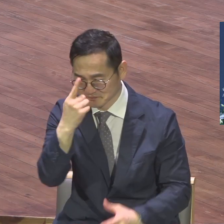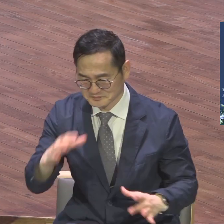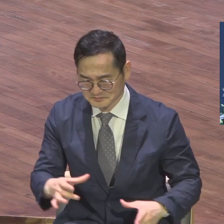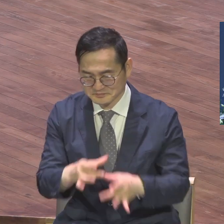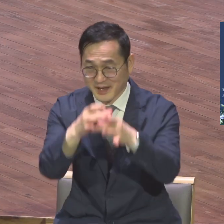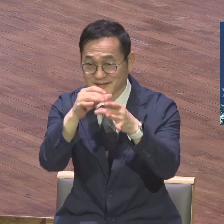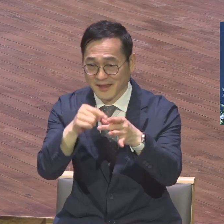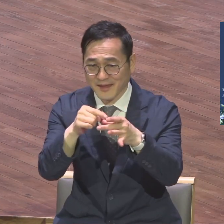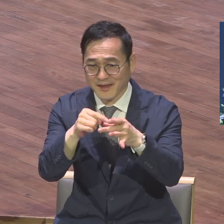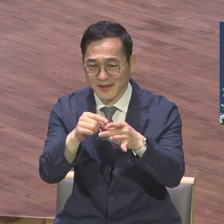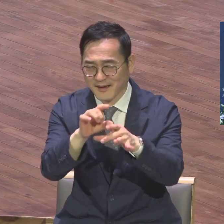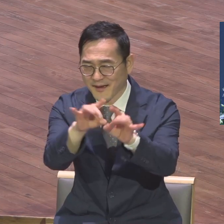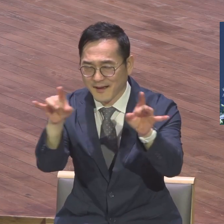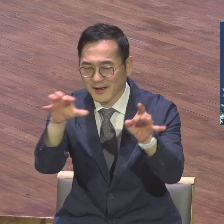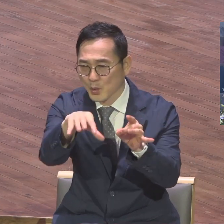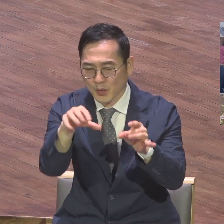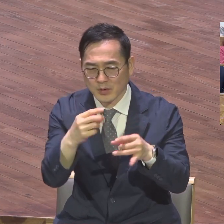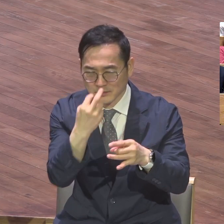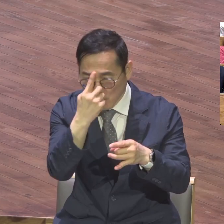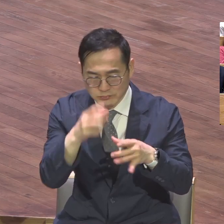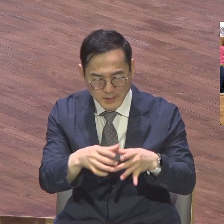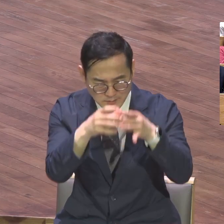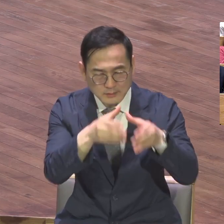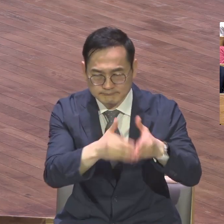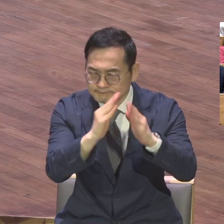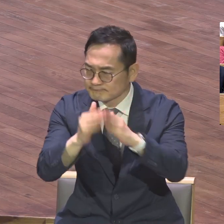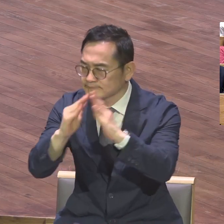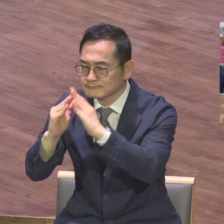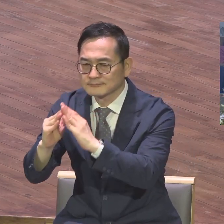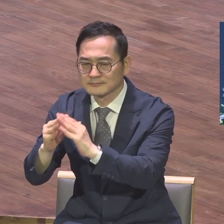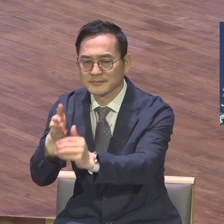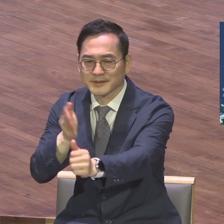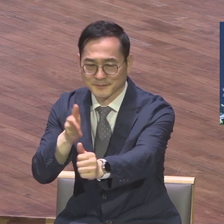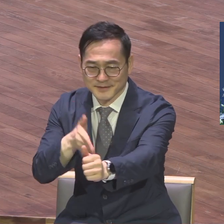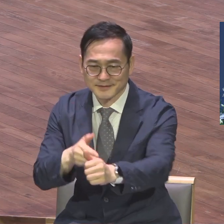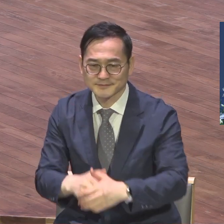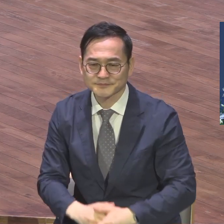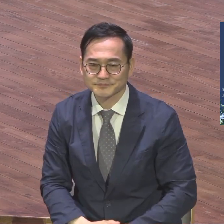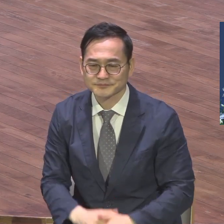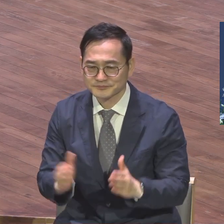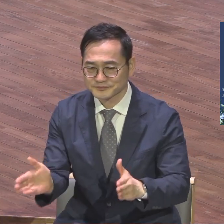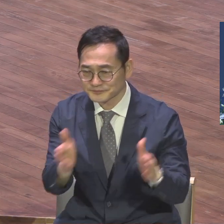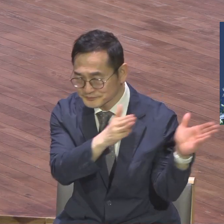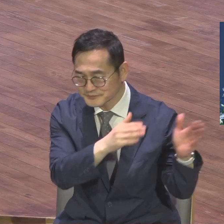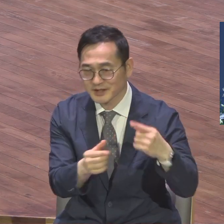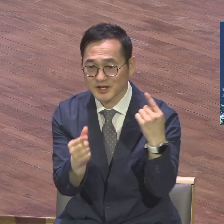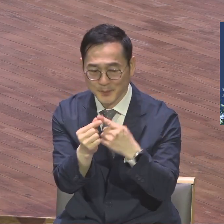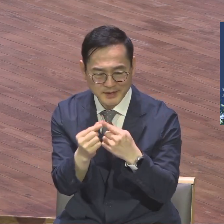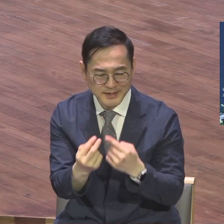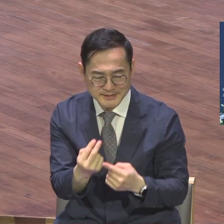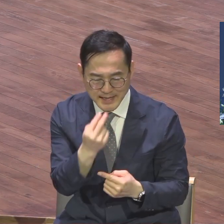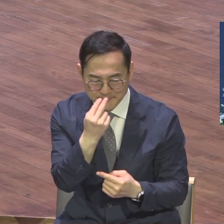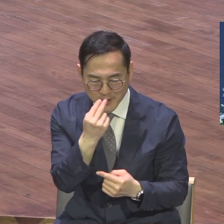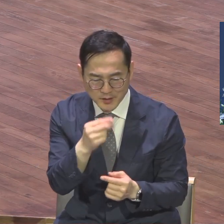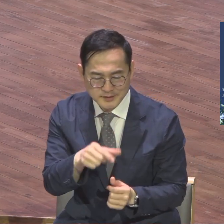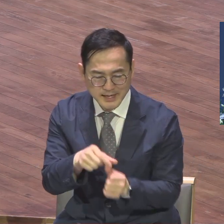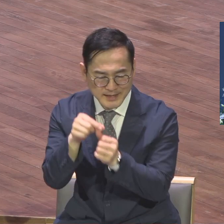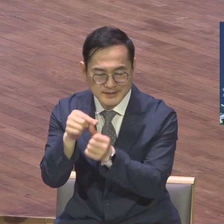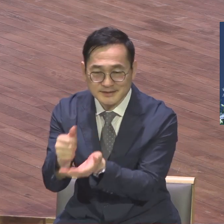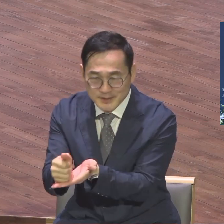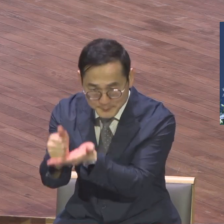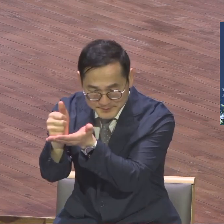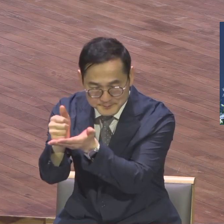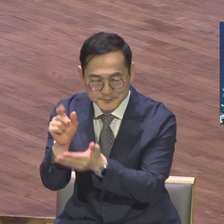당당하게 세우는 증거 있기를 주님으로 축복합니다. 그럼 첫째로 생명 살리는 성교입니다. 오늘 본문